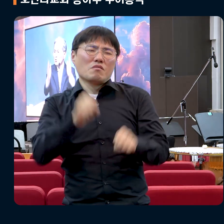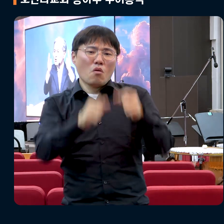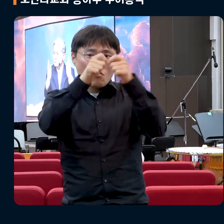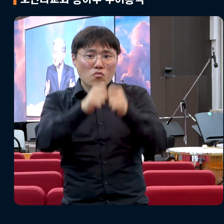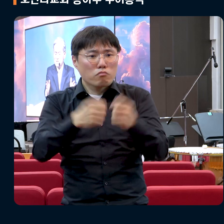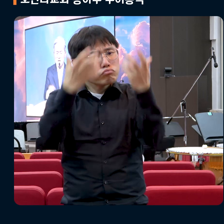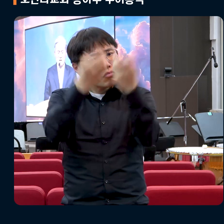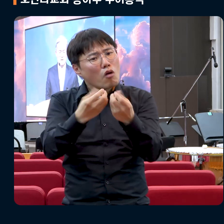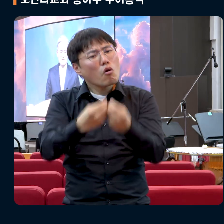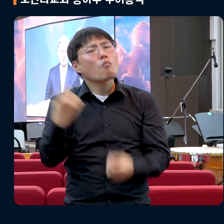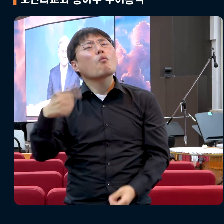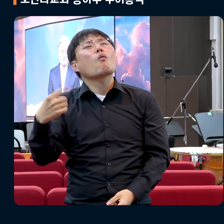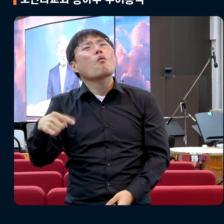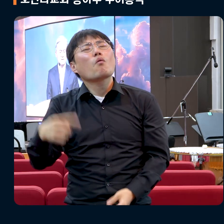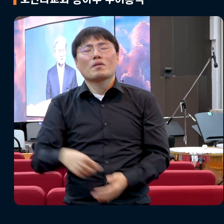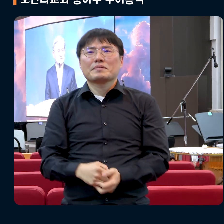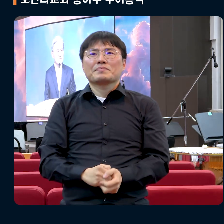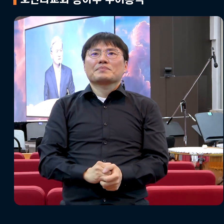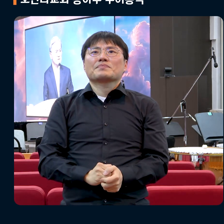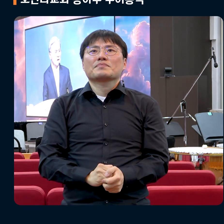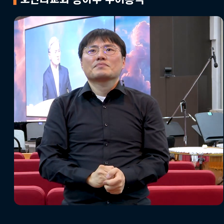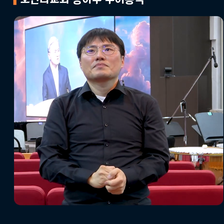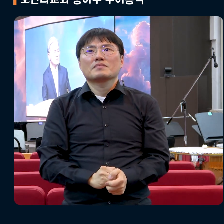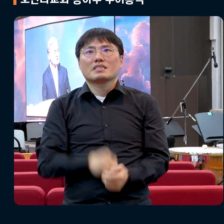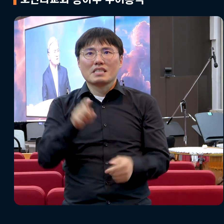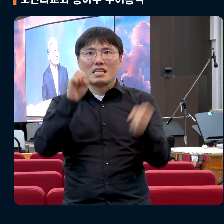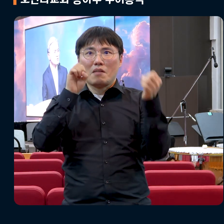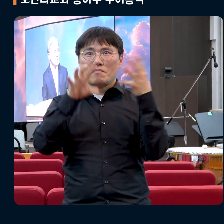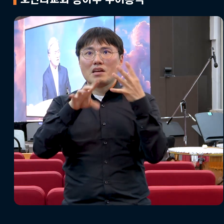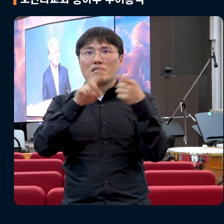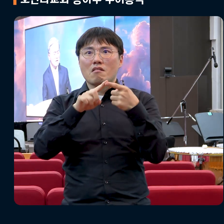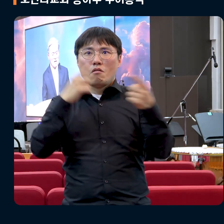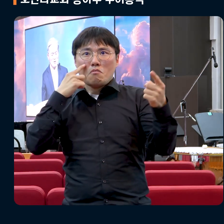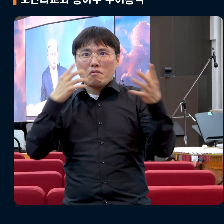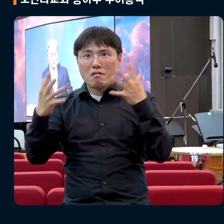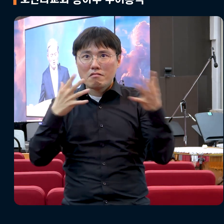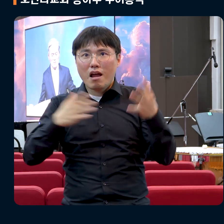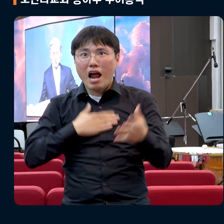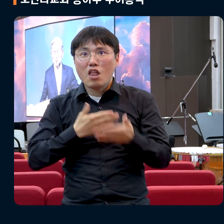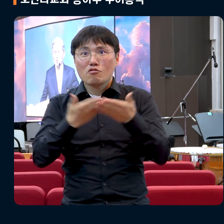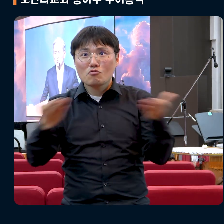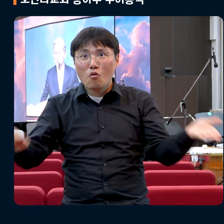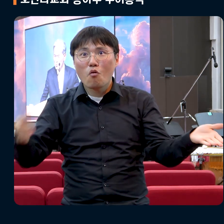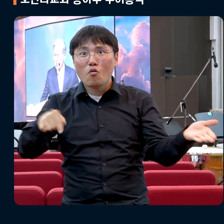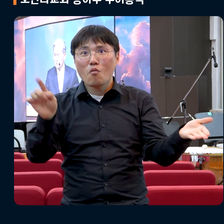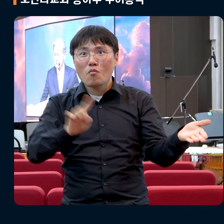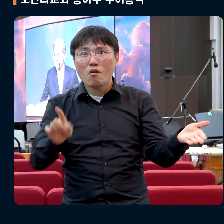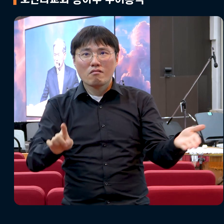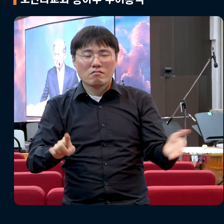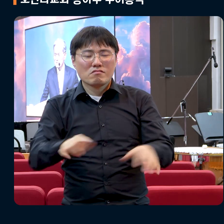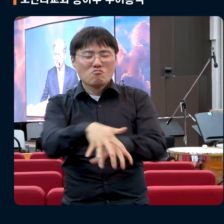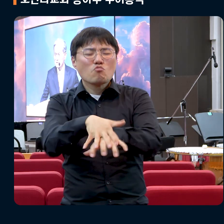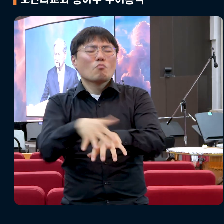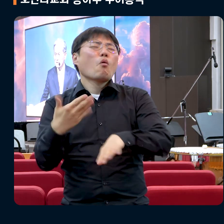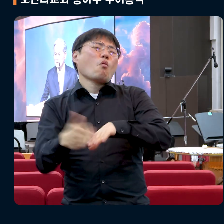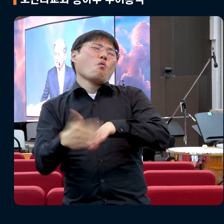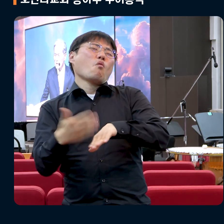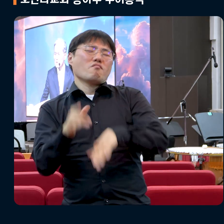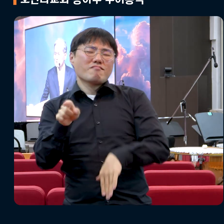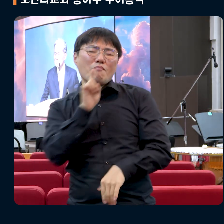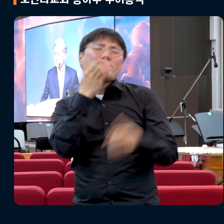행실은 구체적으로 무엇이냐? 그 답을 아주 확실하게 알려주는 것이 바로